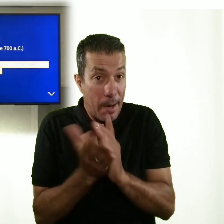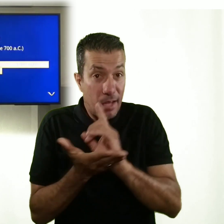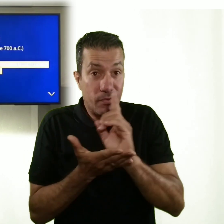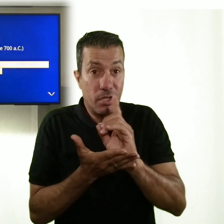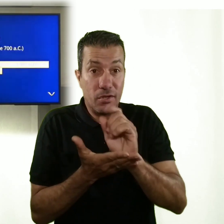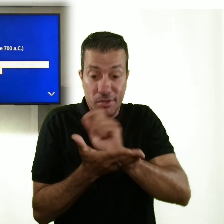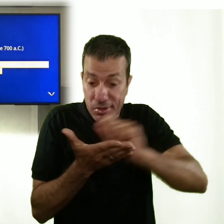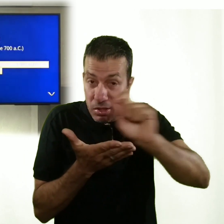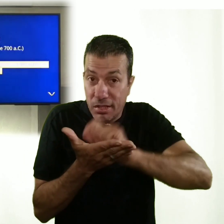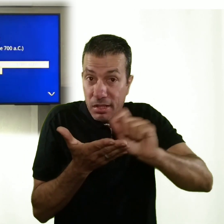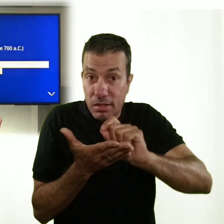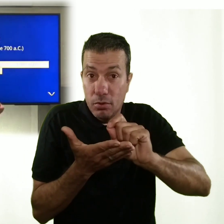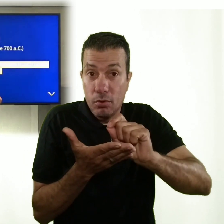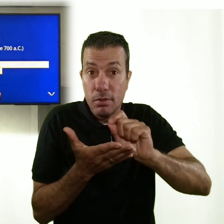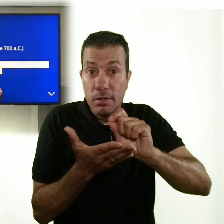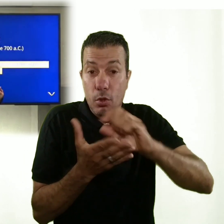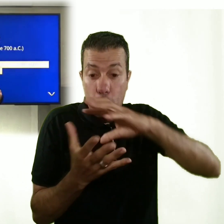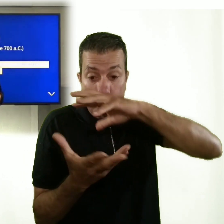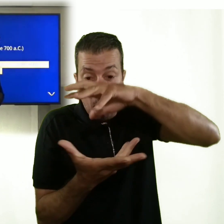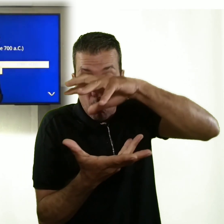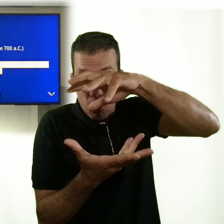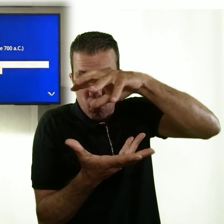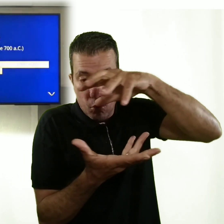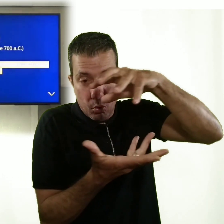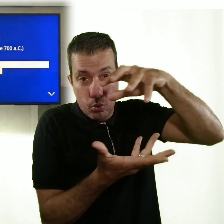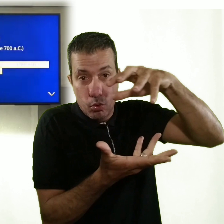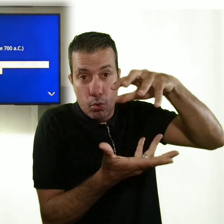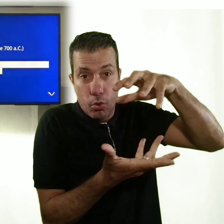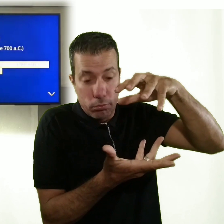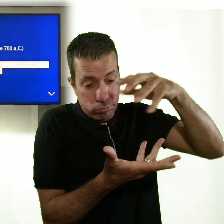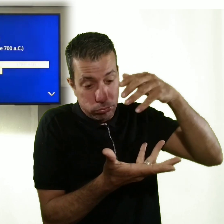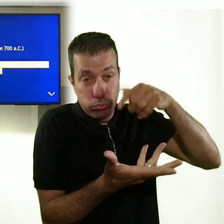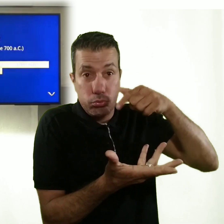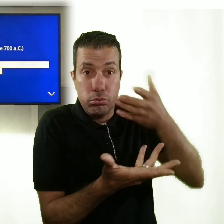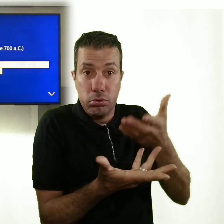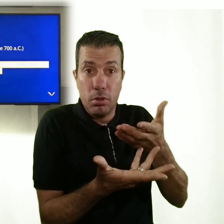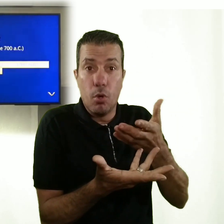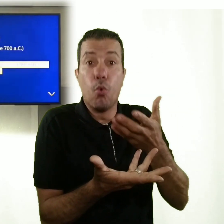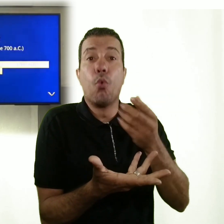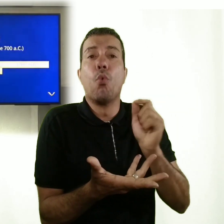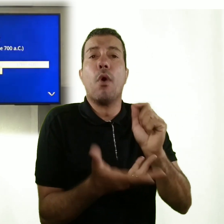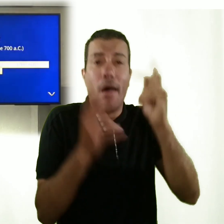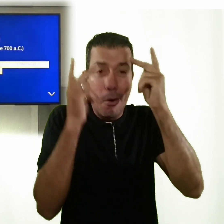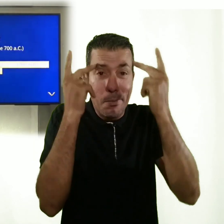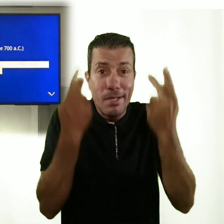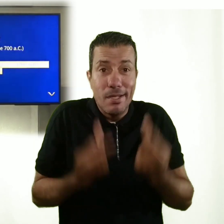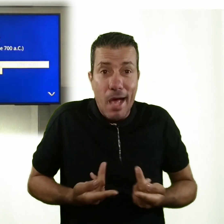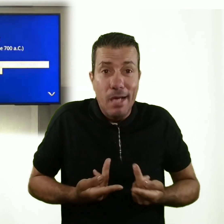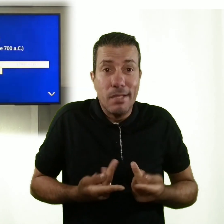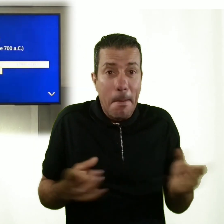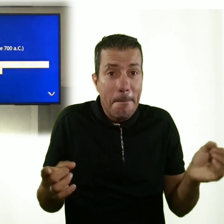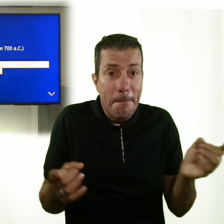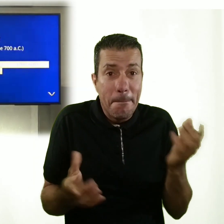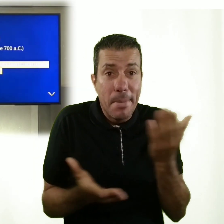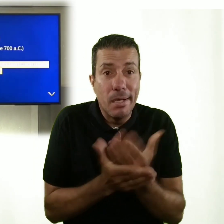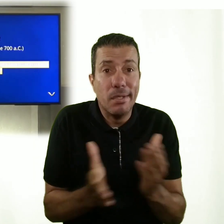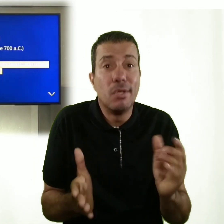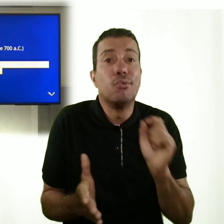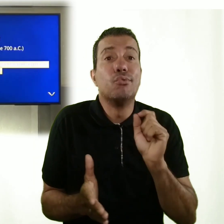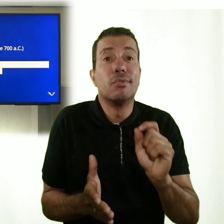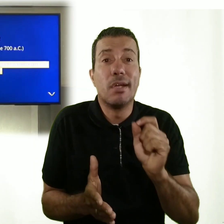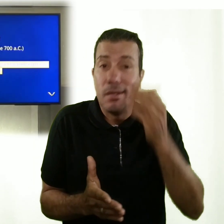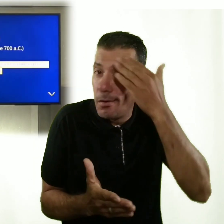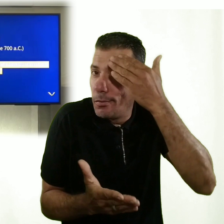Terra era um globo. Então eu fico imaginando quanto tempo a humanidade perdeu por não acreditar